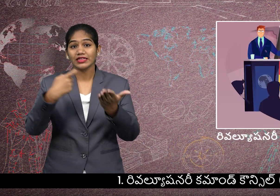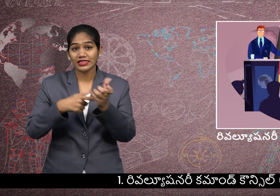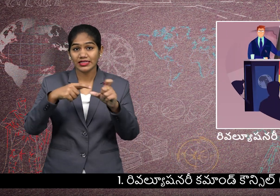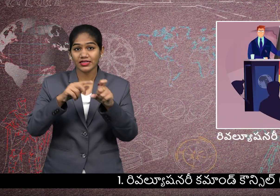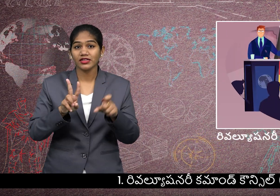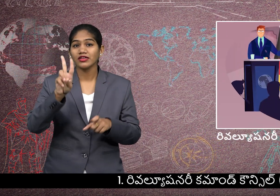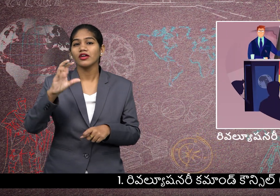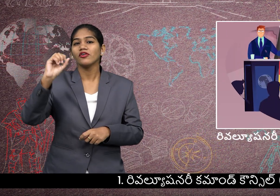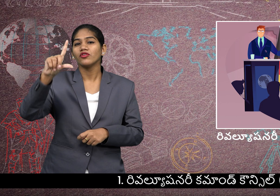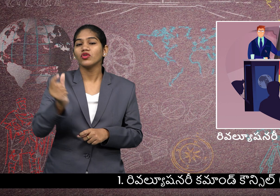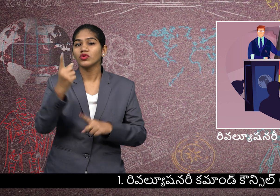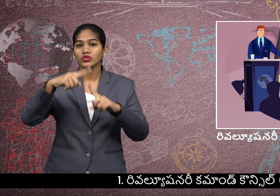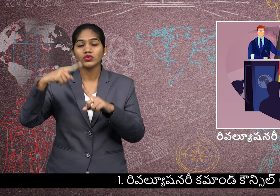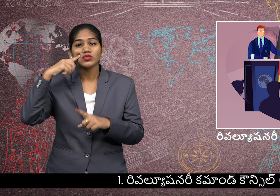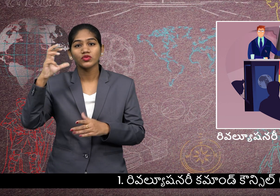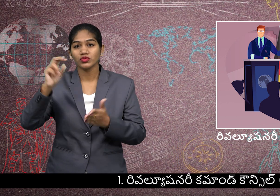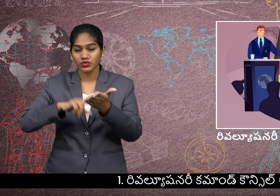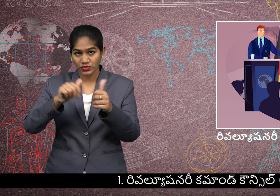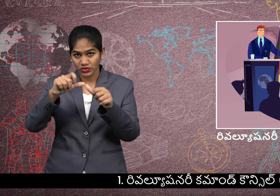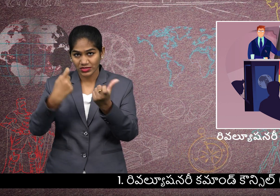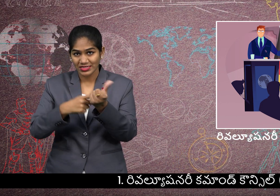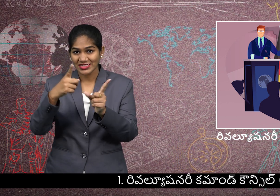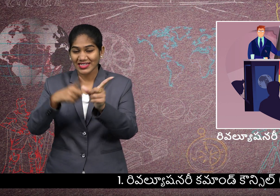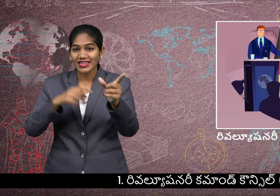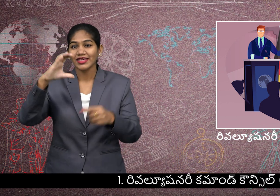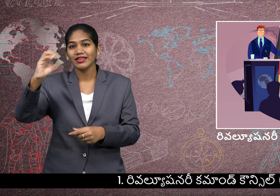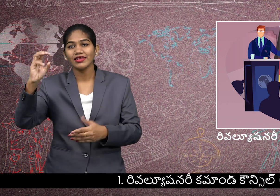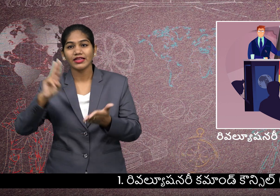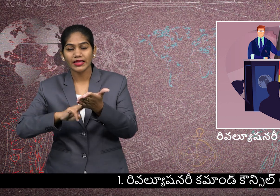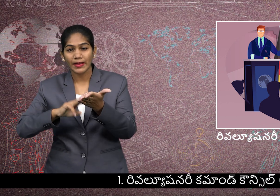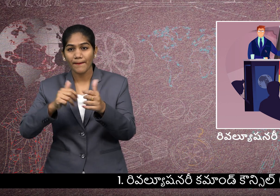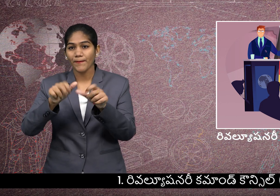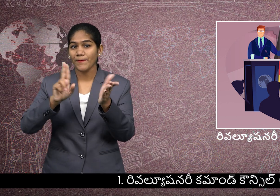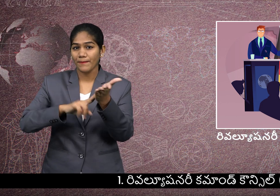1. రెవల్యూషనరీ కమాండ్ కౌన్సిల్ (ఆర్సిసి).